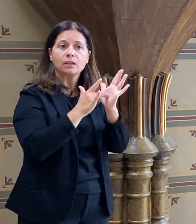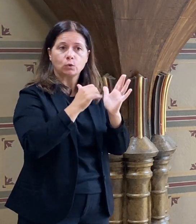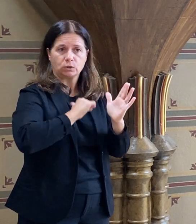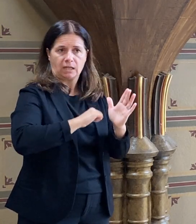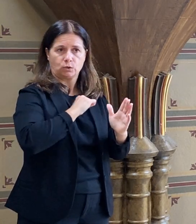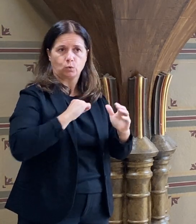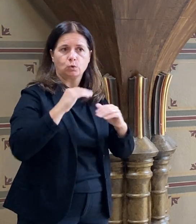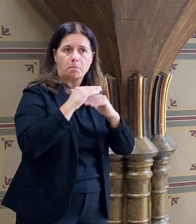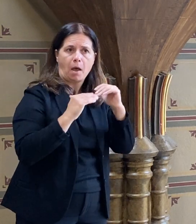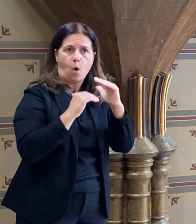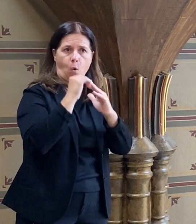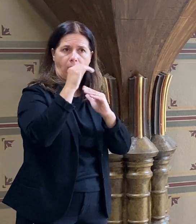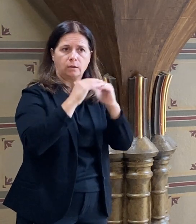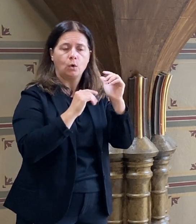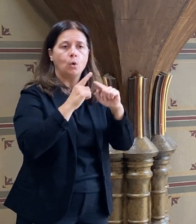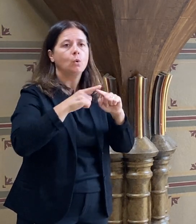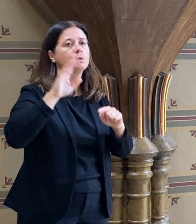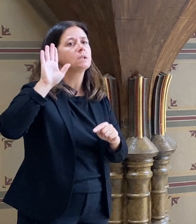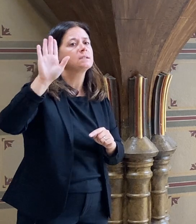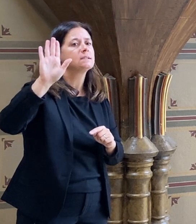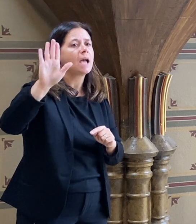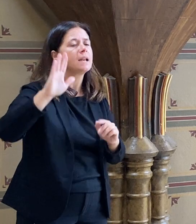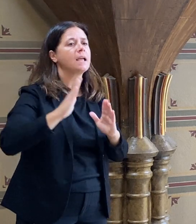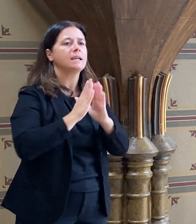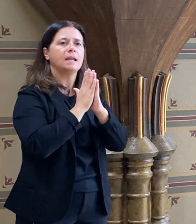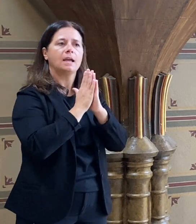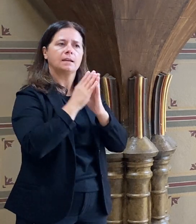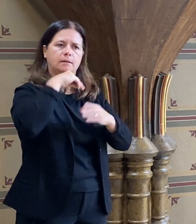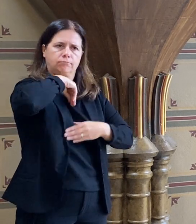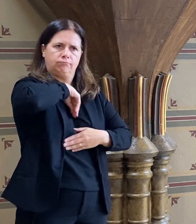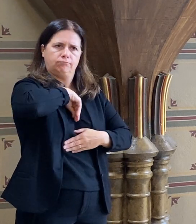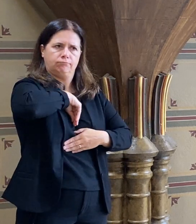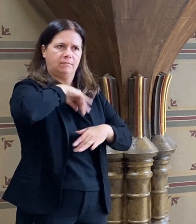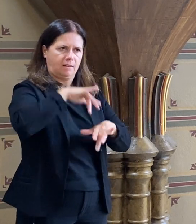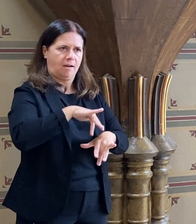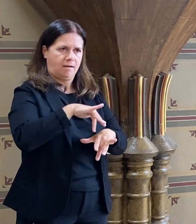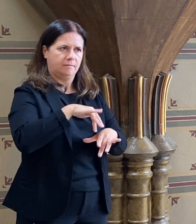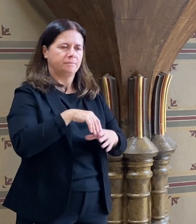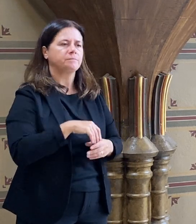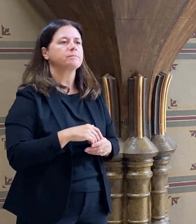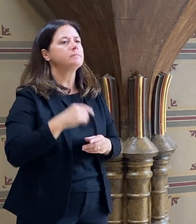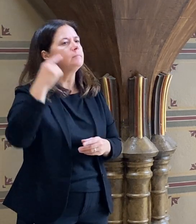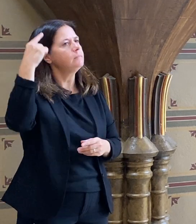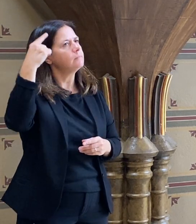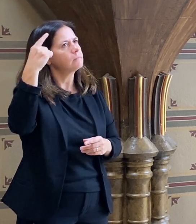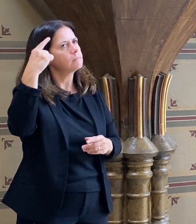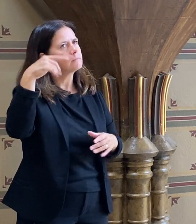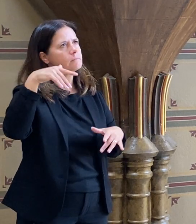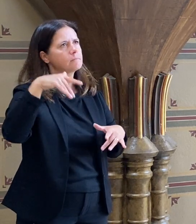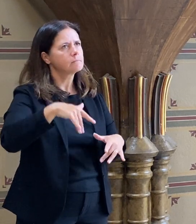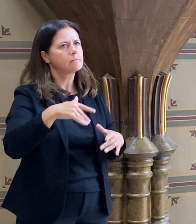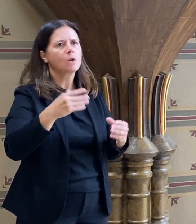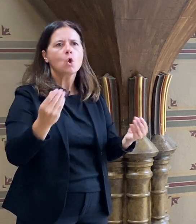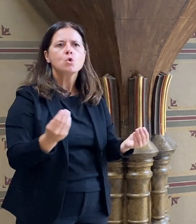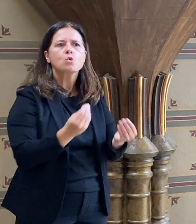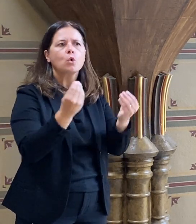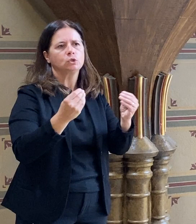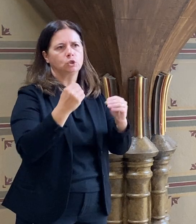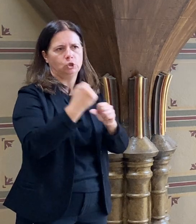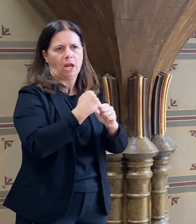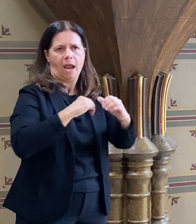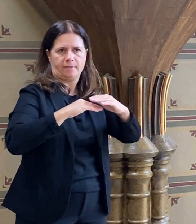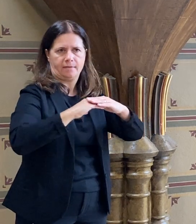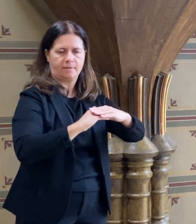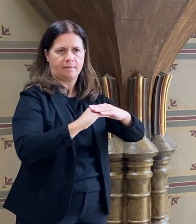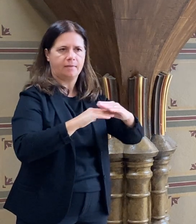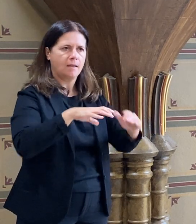bauen und seine Kirche sein. Er ist der Grundstein, an